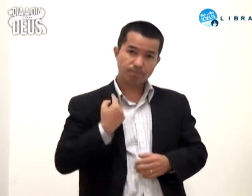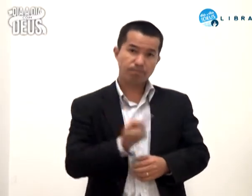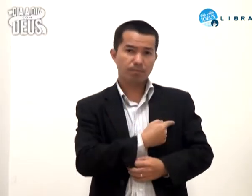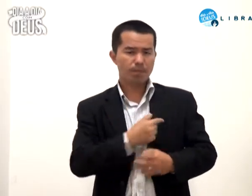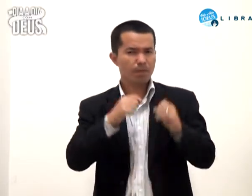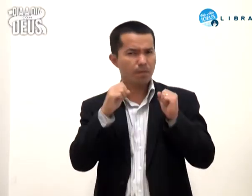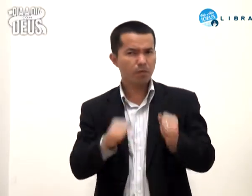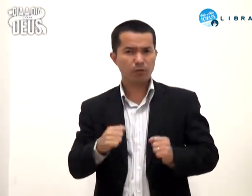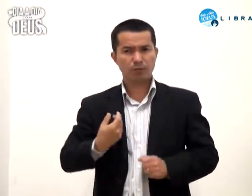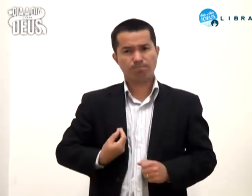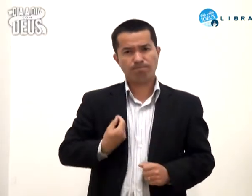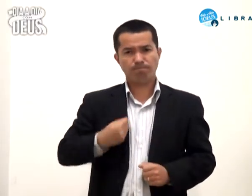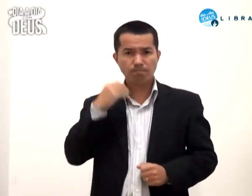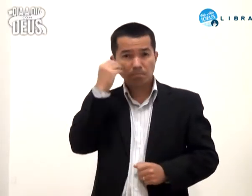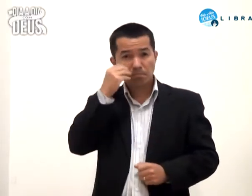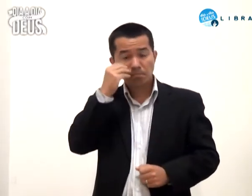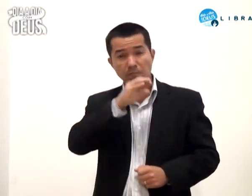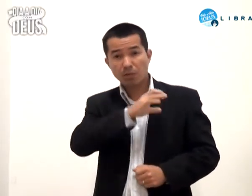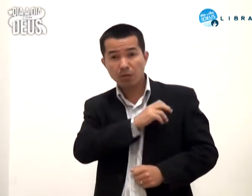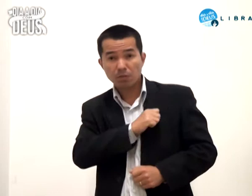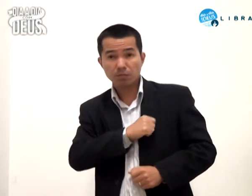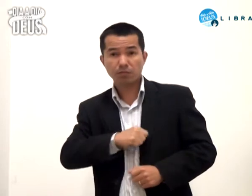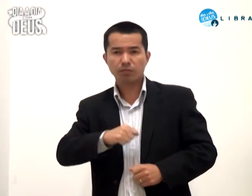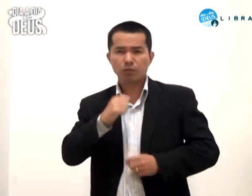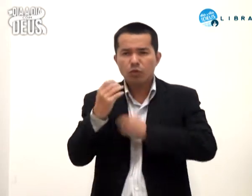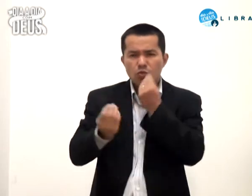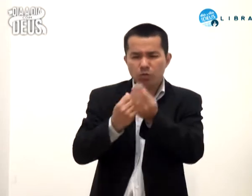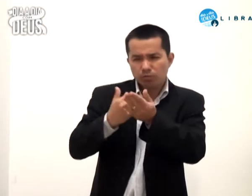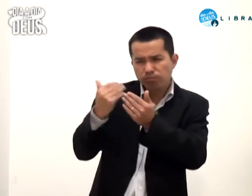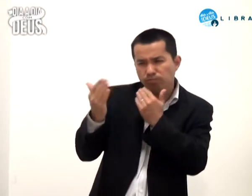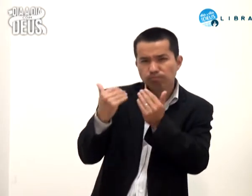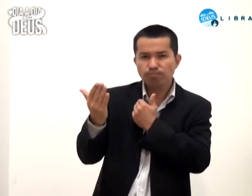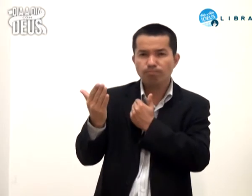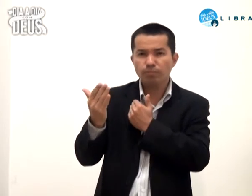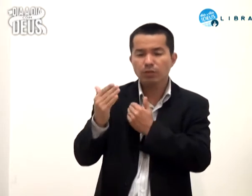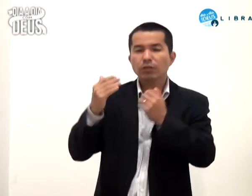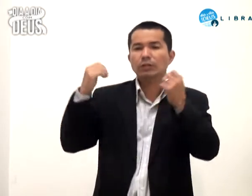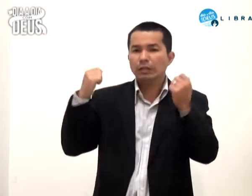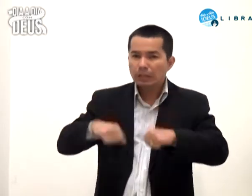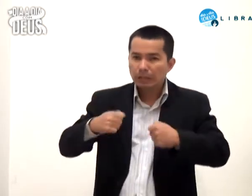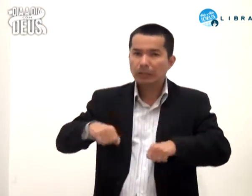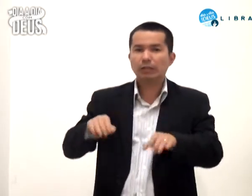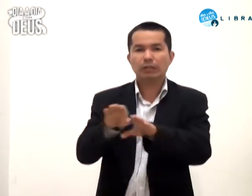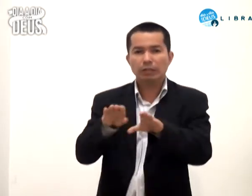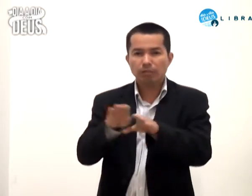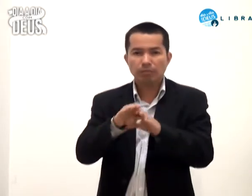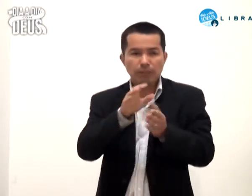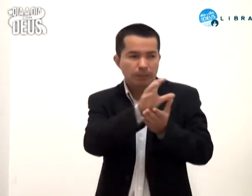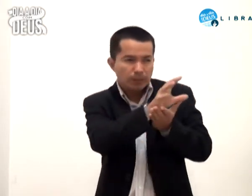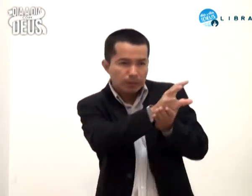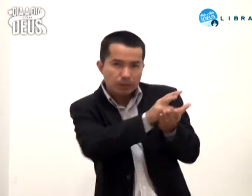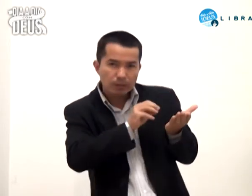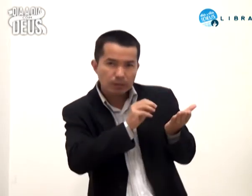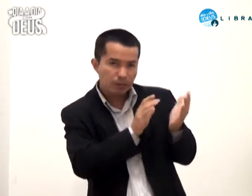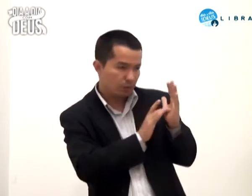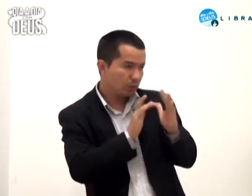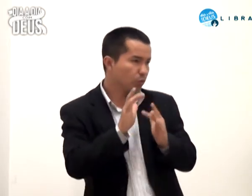poder viver essa relação, a gente tem que aprender a ter a ótica, os olhos de Jesus e perceber